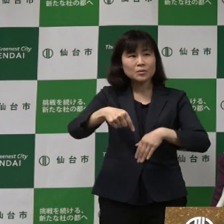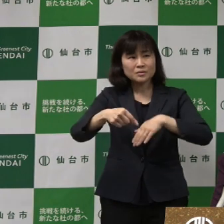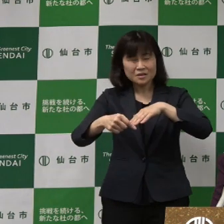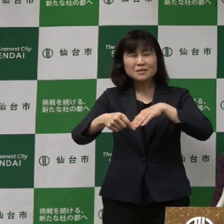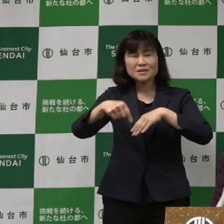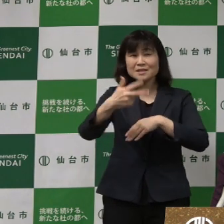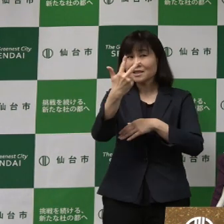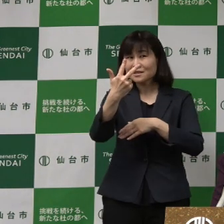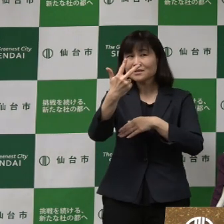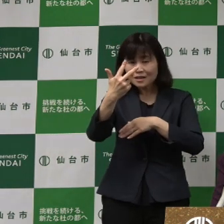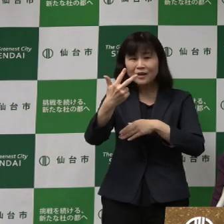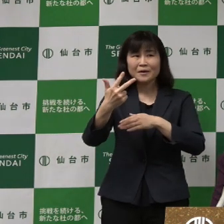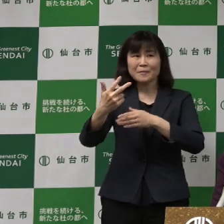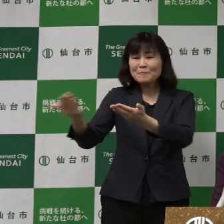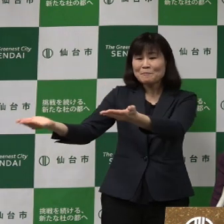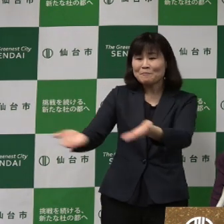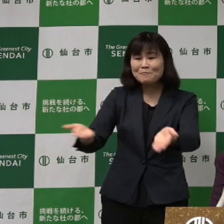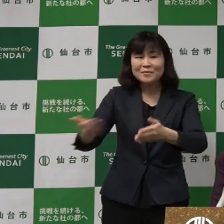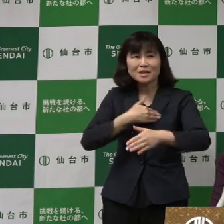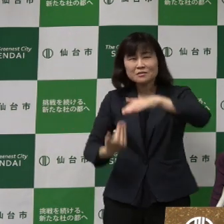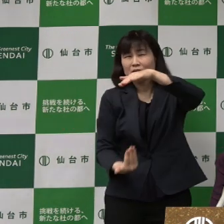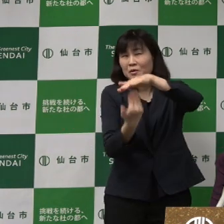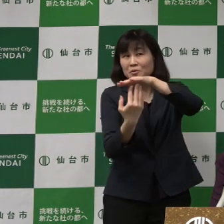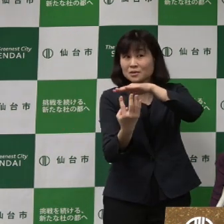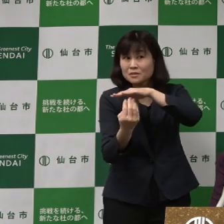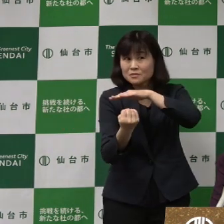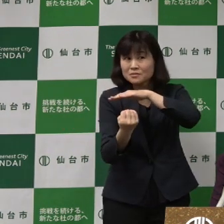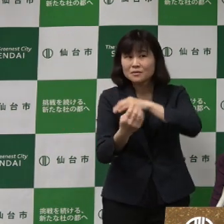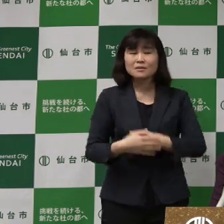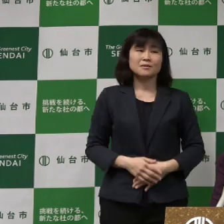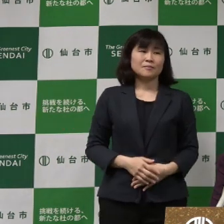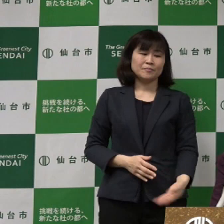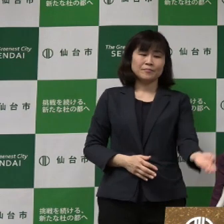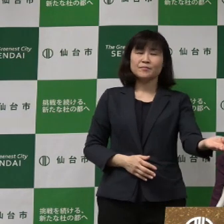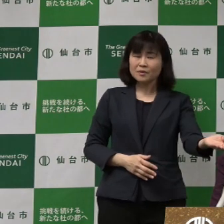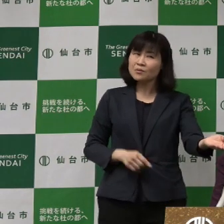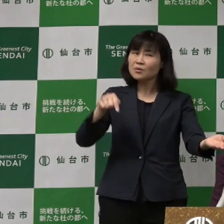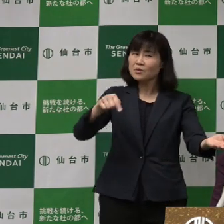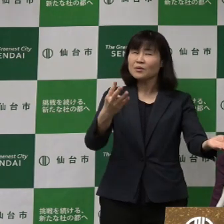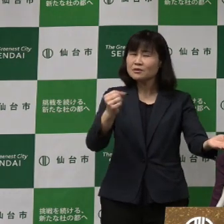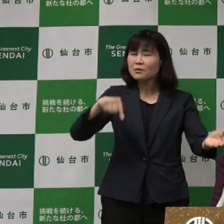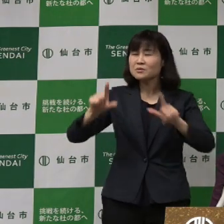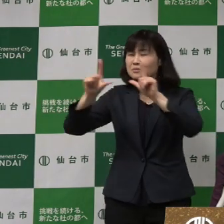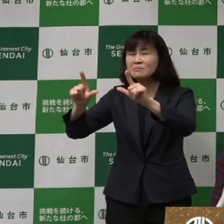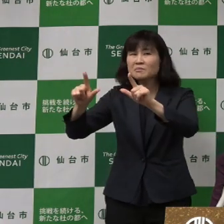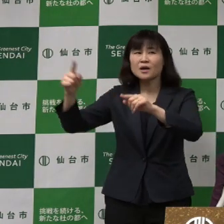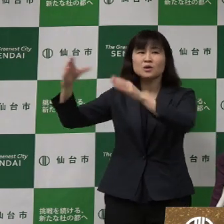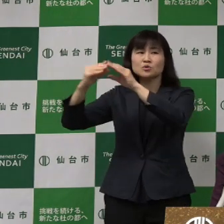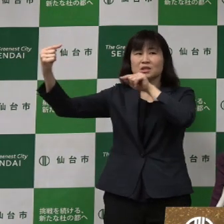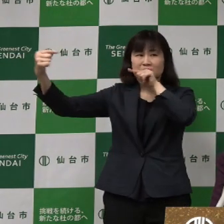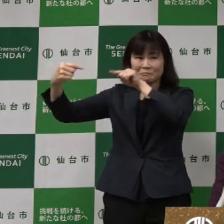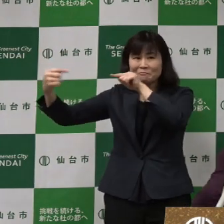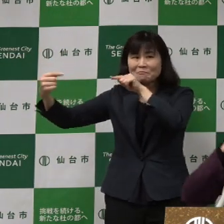力としてはどれくらいかというのもまだわからない。 これは国と調整していくことになるんだろうと思います。それ